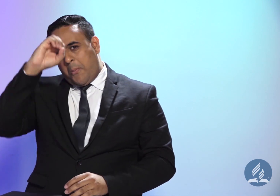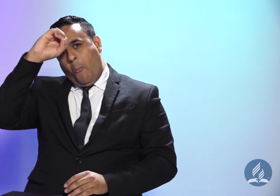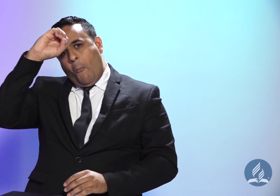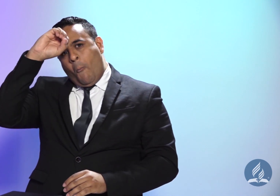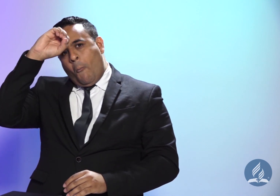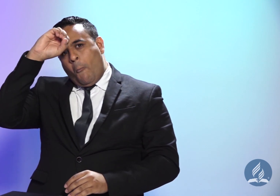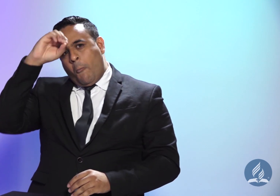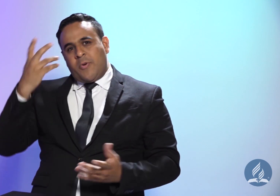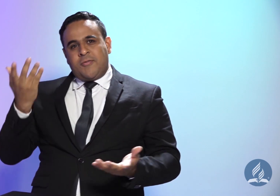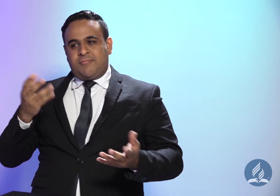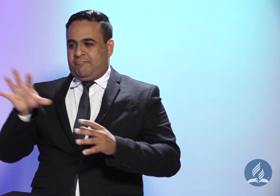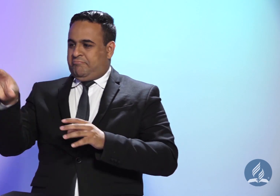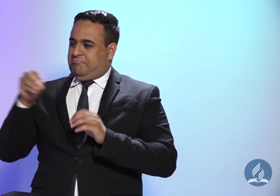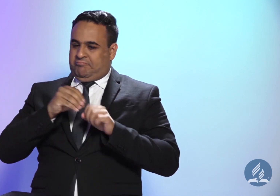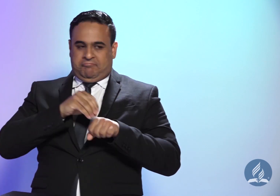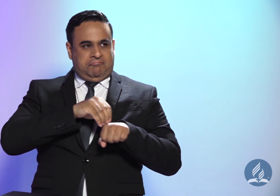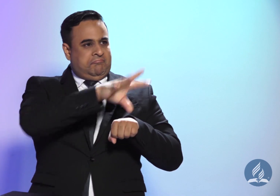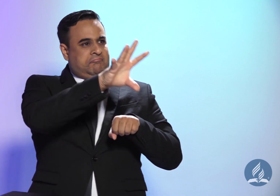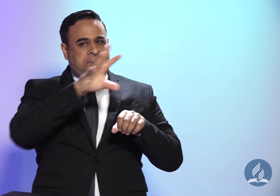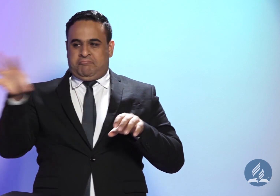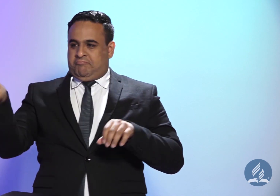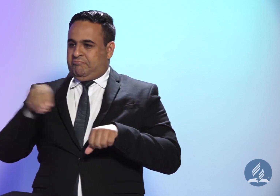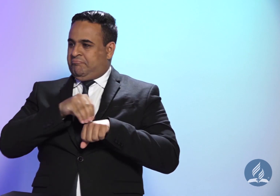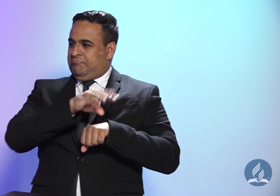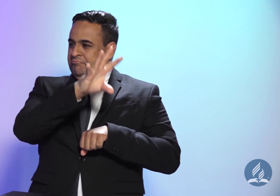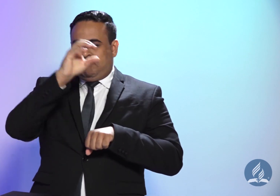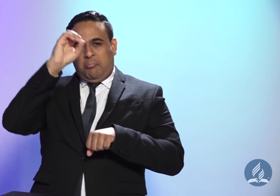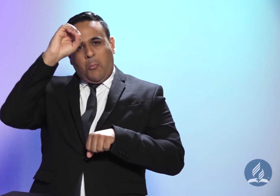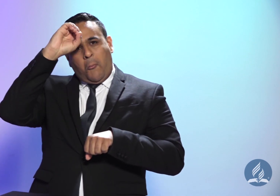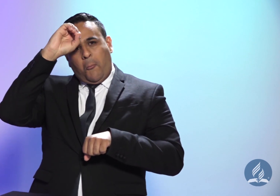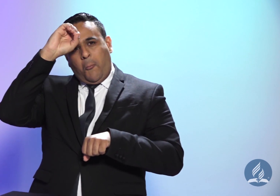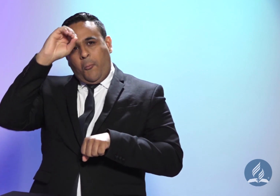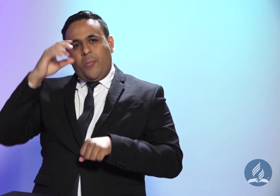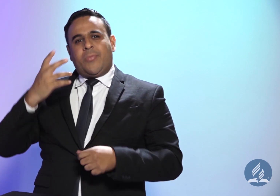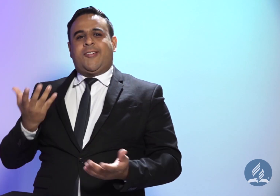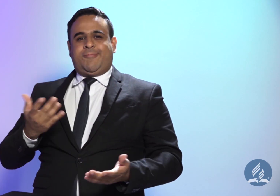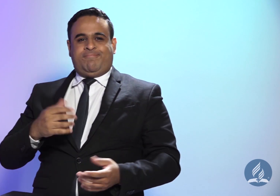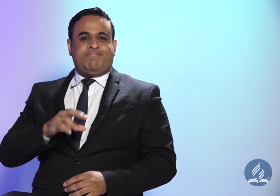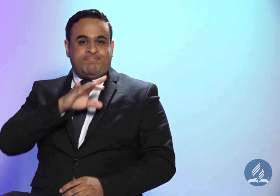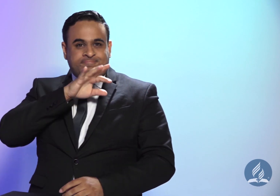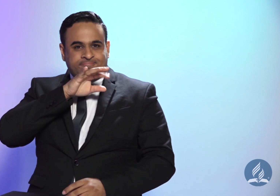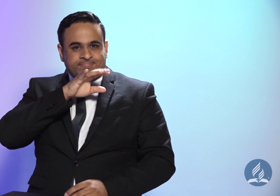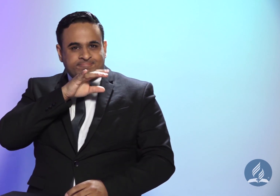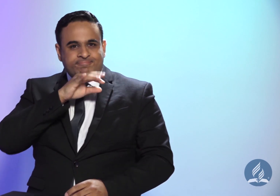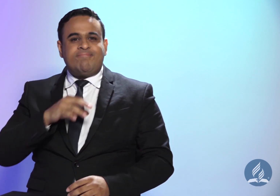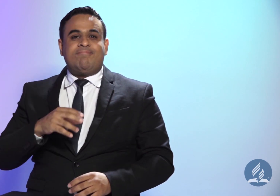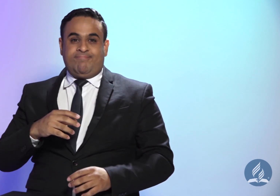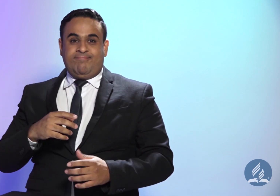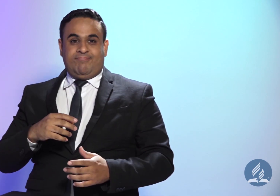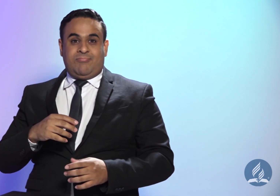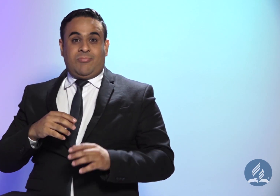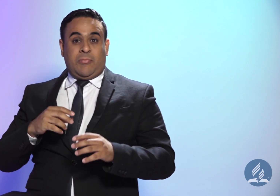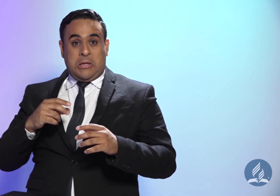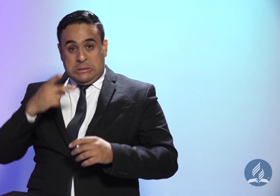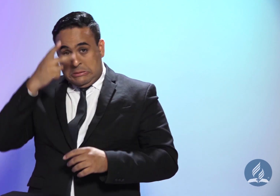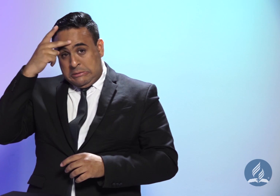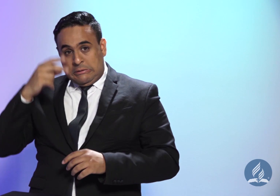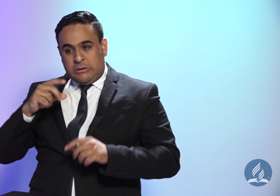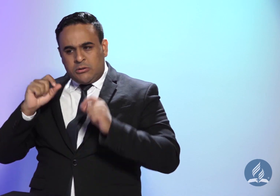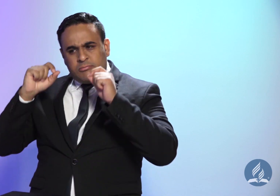trazendo prejuízo à saúde de alguém que você não conhece. E então é importante você ter noção do que você compartilha. É